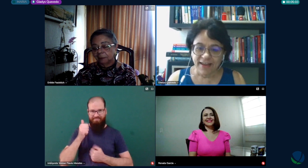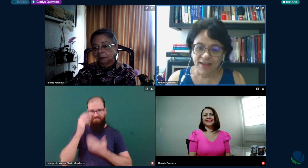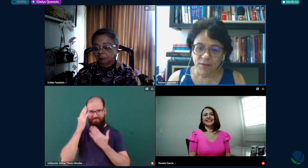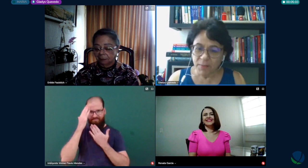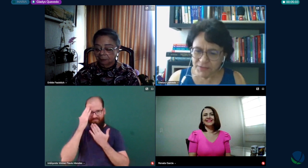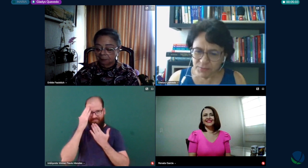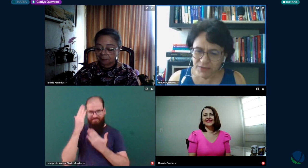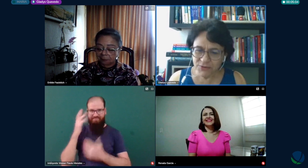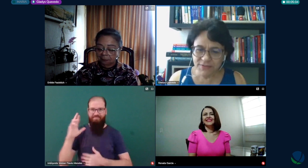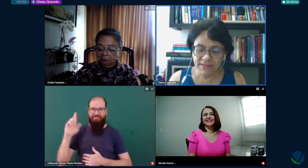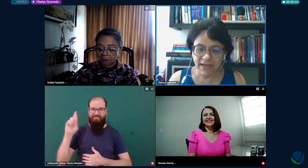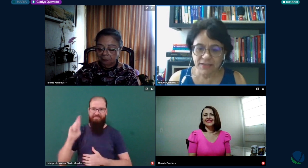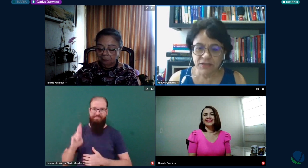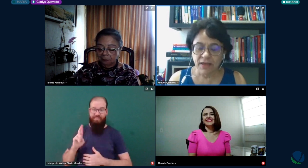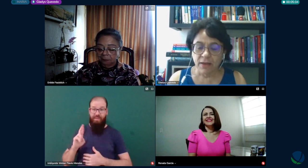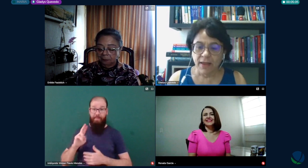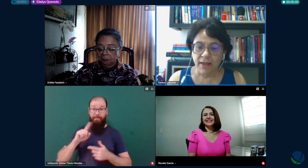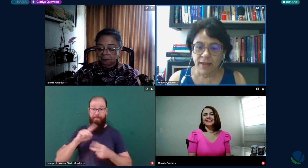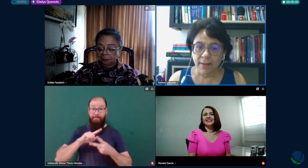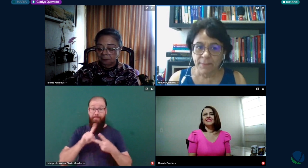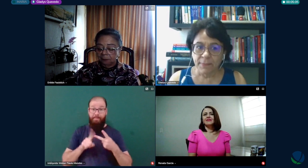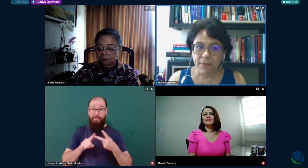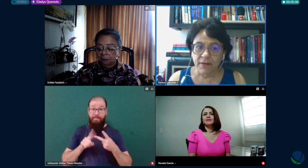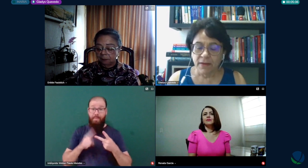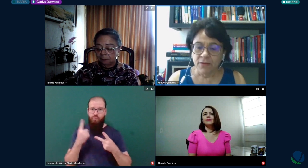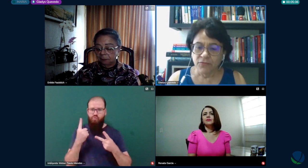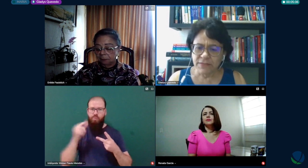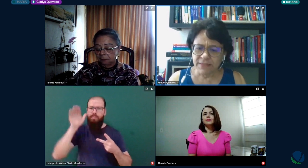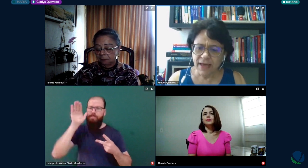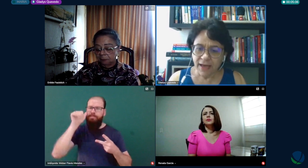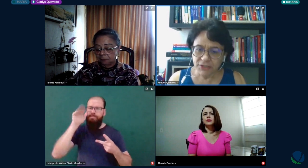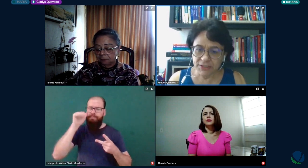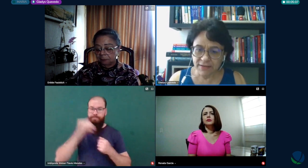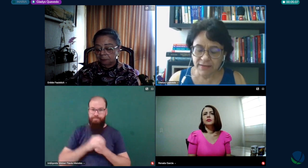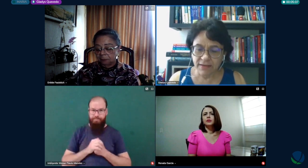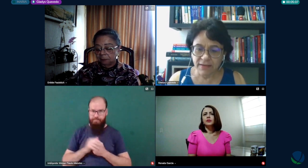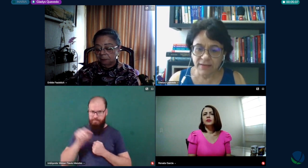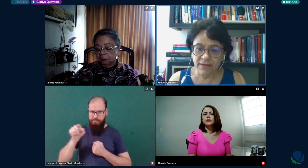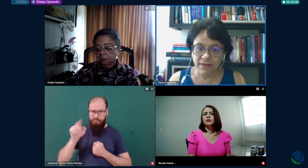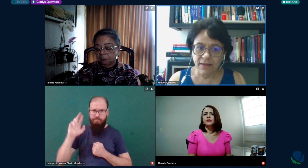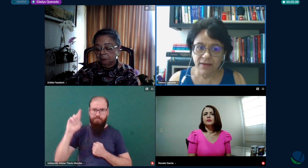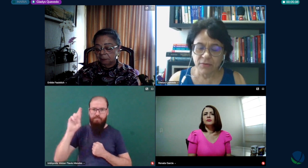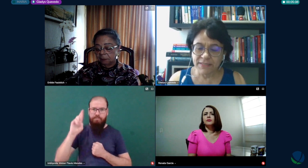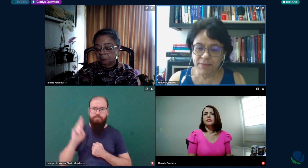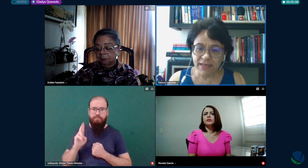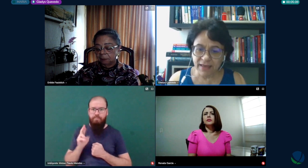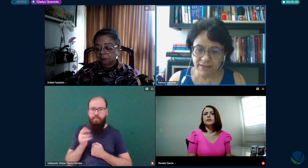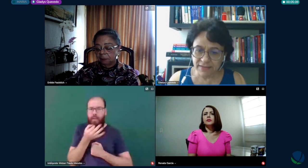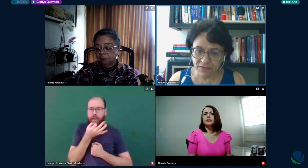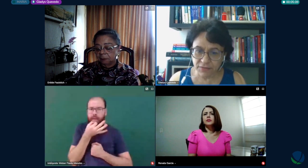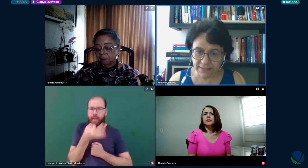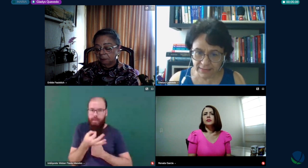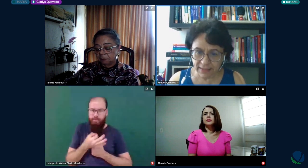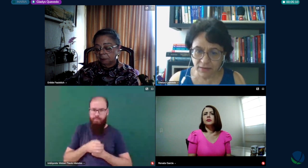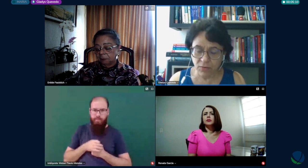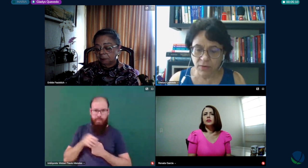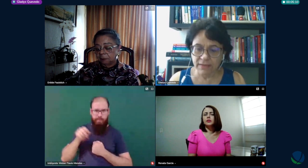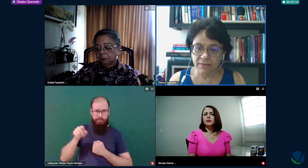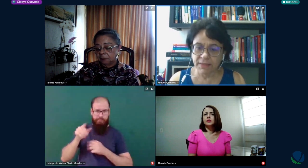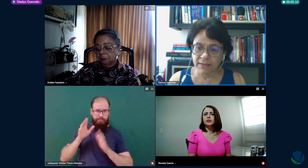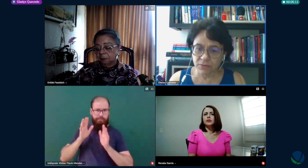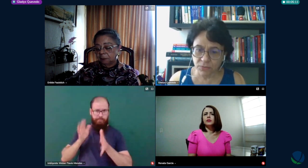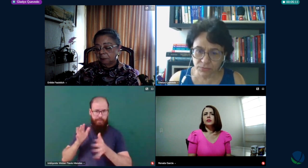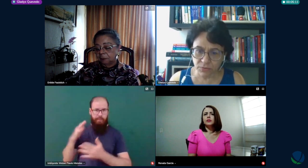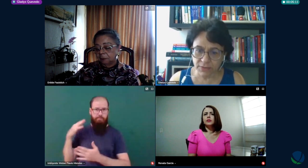Renata. Mais uma curiosidade. Você acha que, com a experiência que você tem